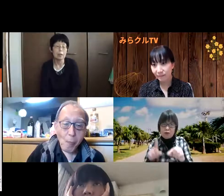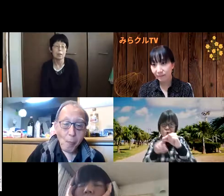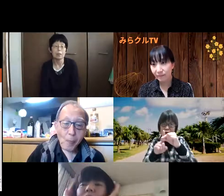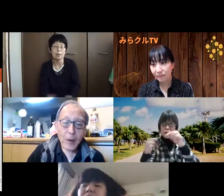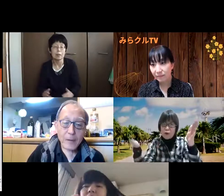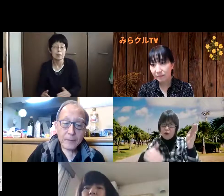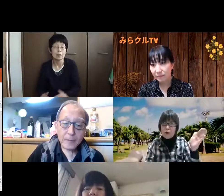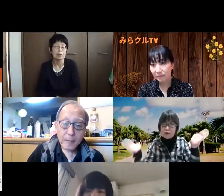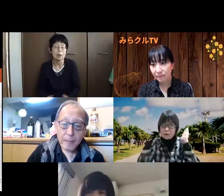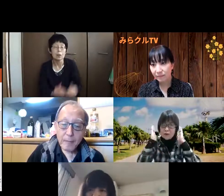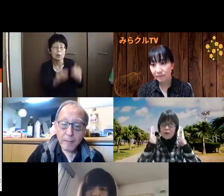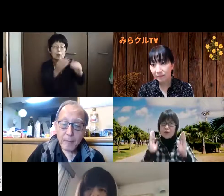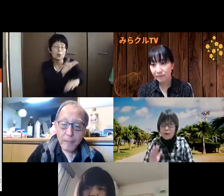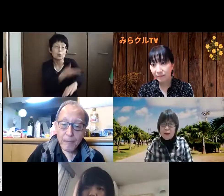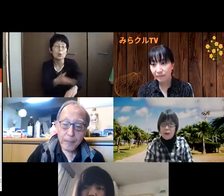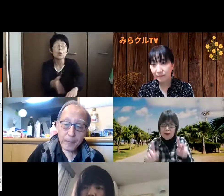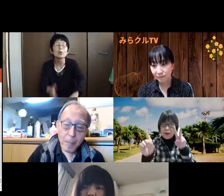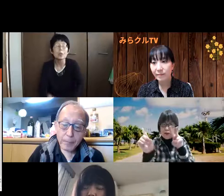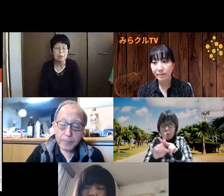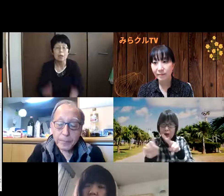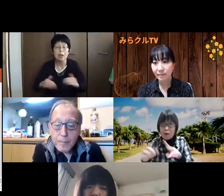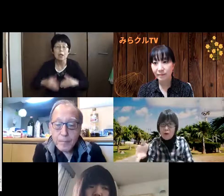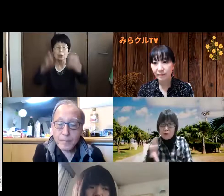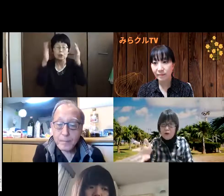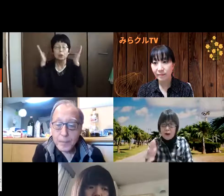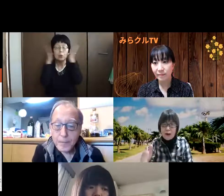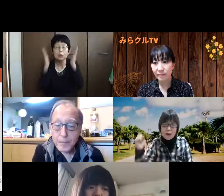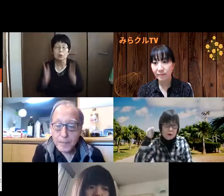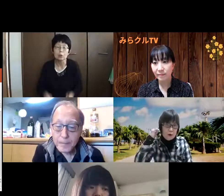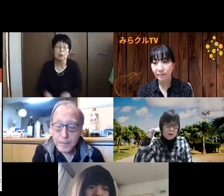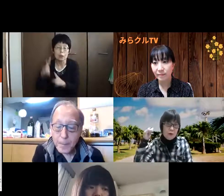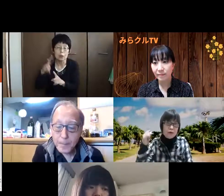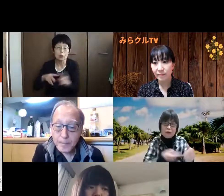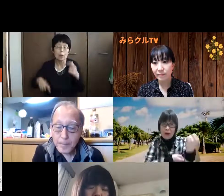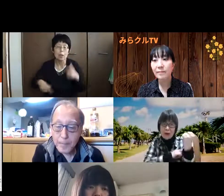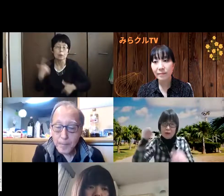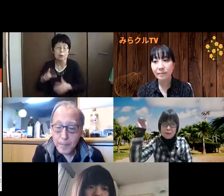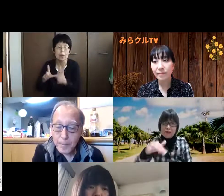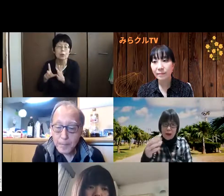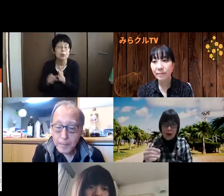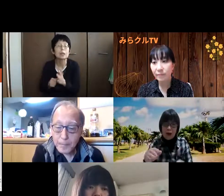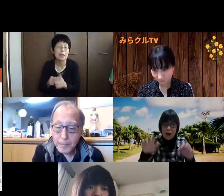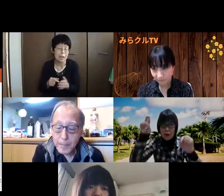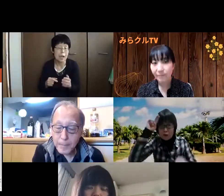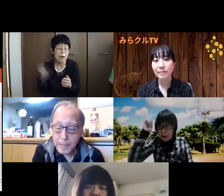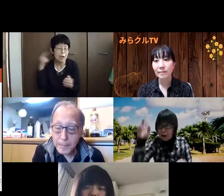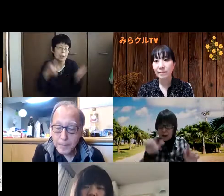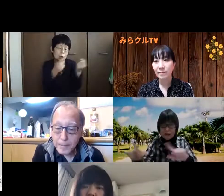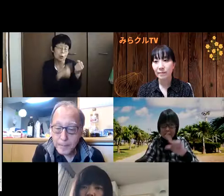中等出張者で、小学校の頃から中等級が打ちました。大阪に住んでます